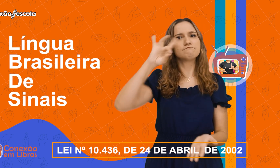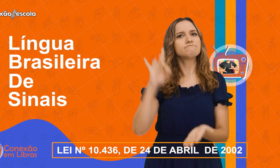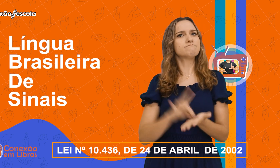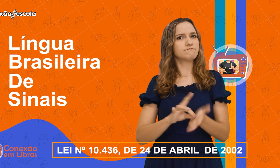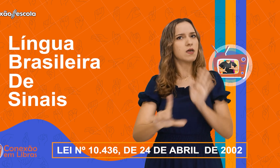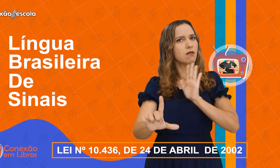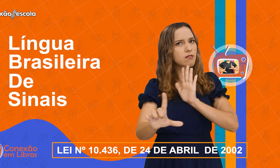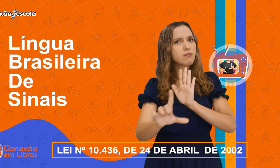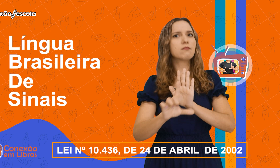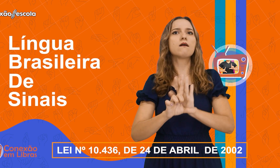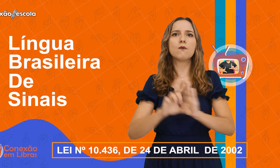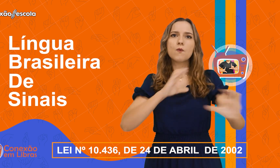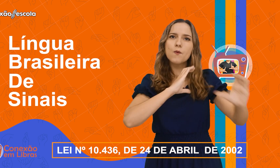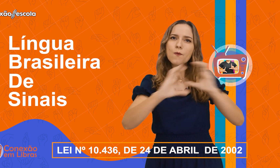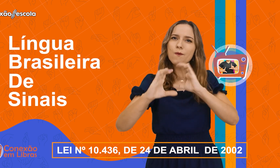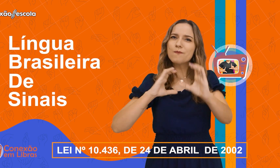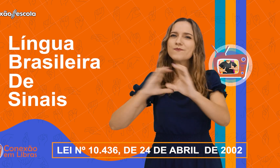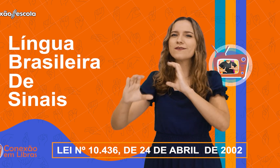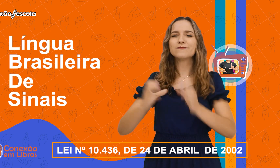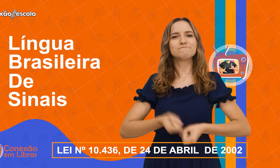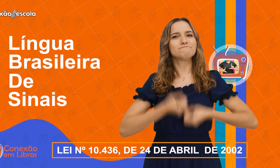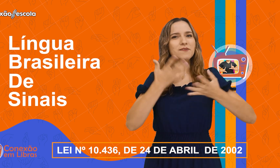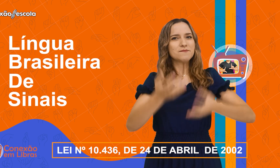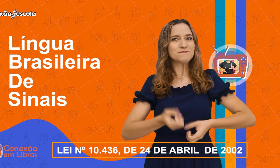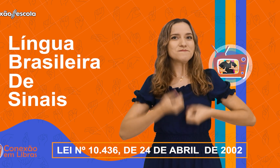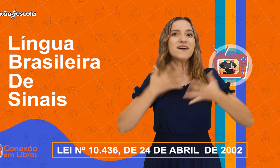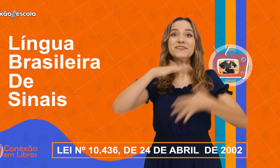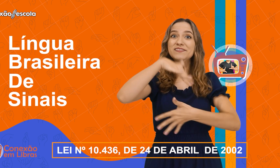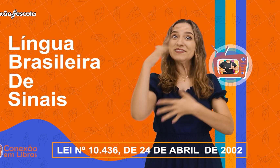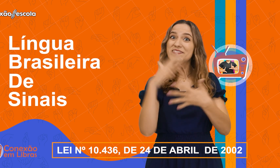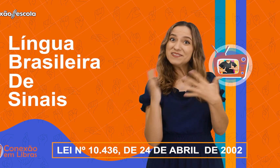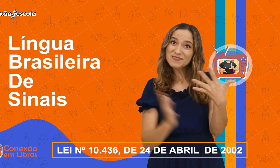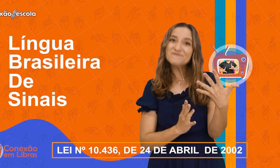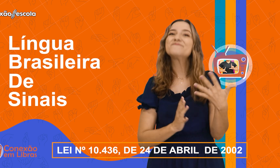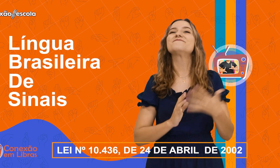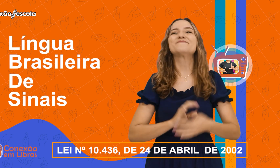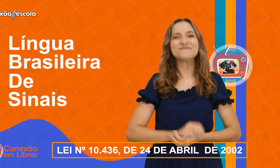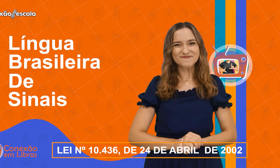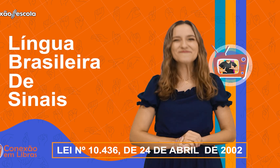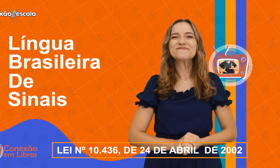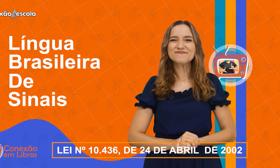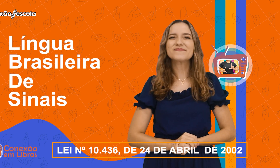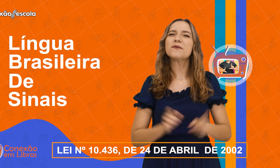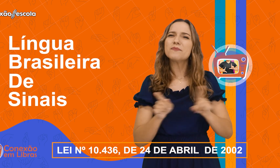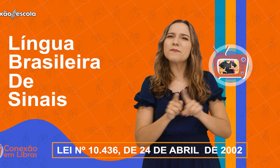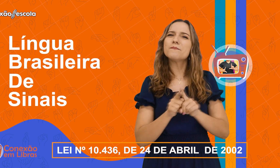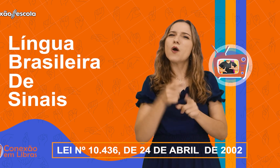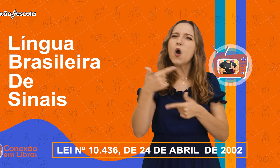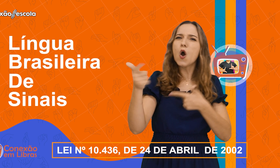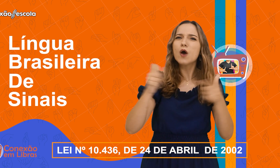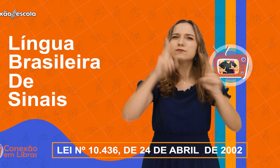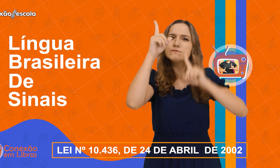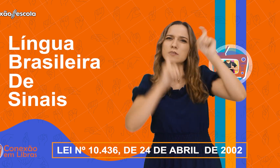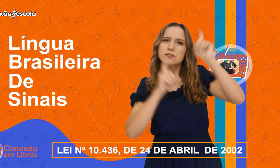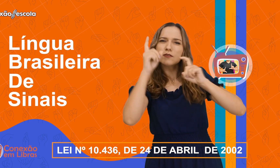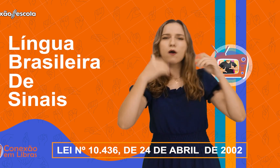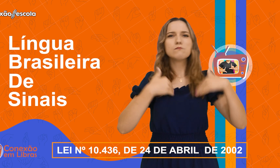legal de comunicação e expressão a língua brasileira de sinais, Libras, e outros recursos